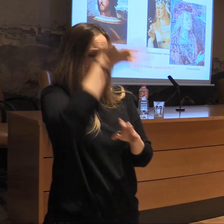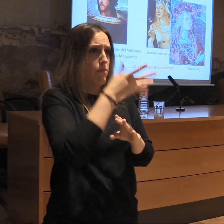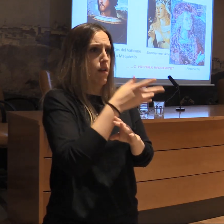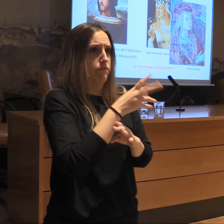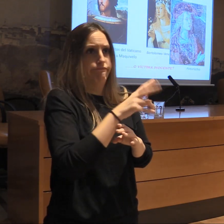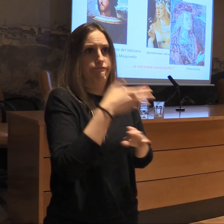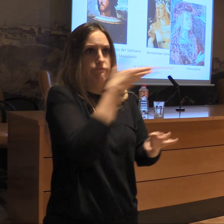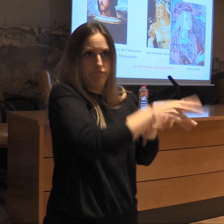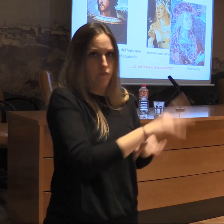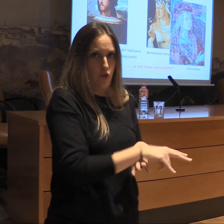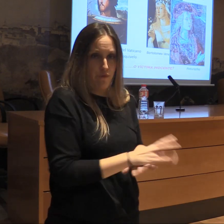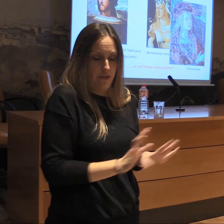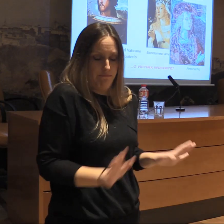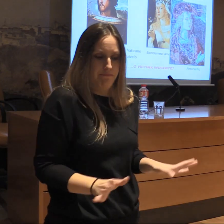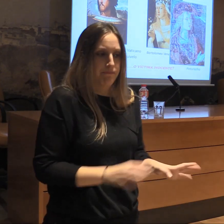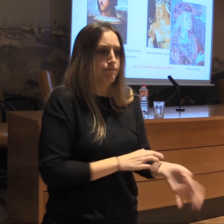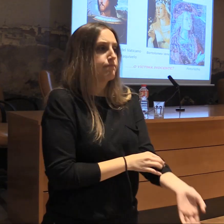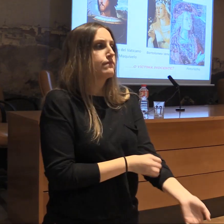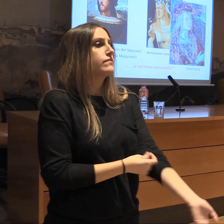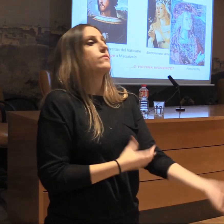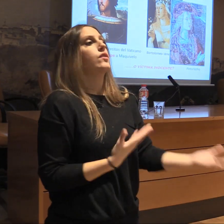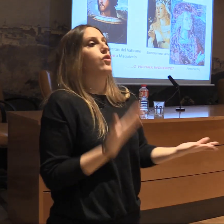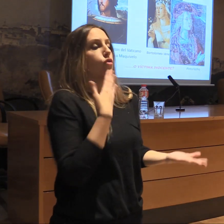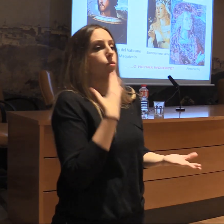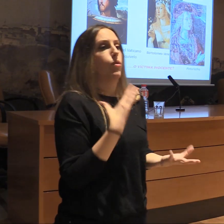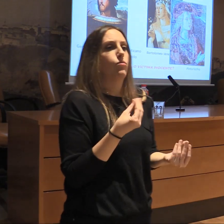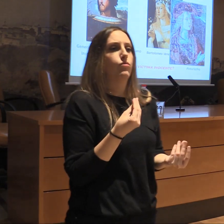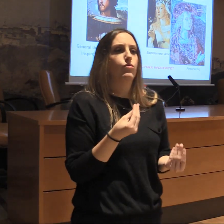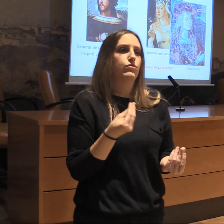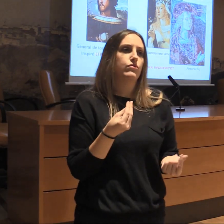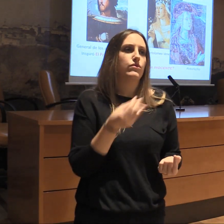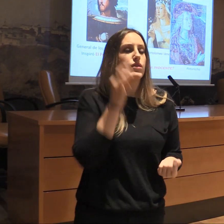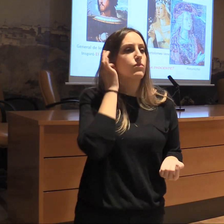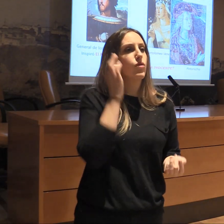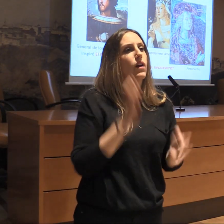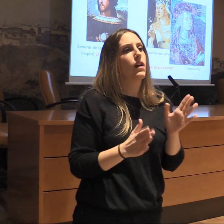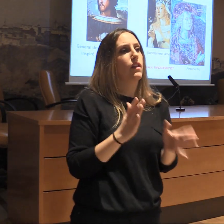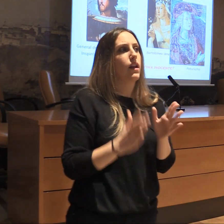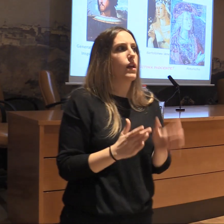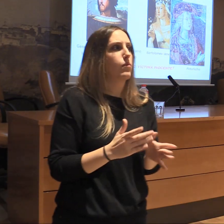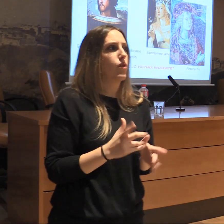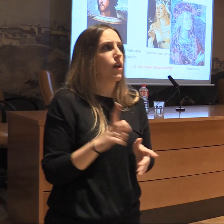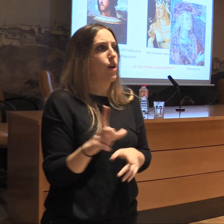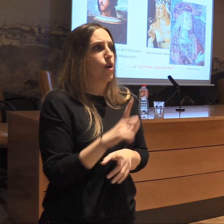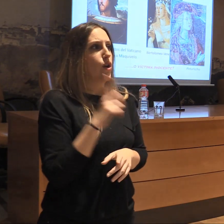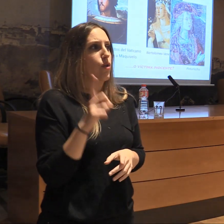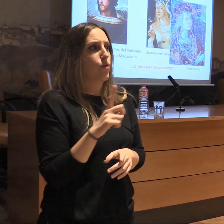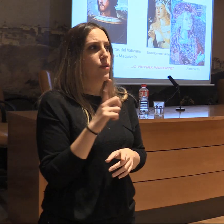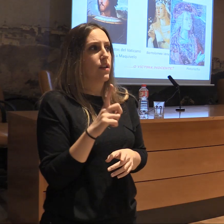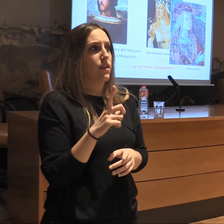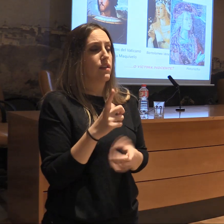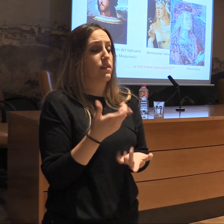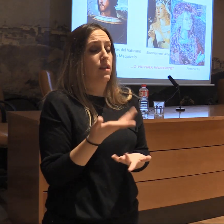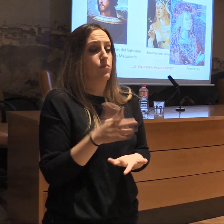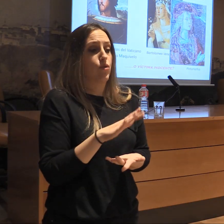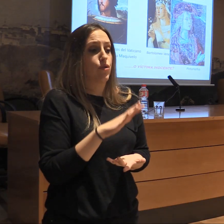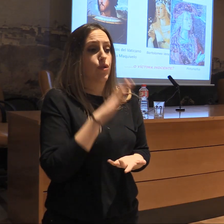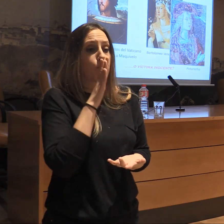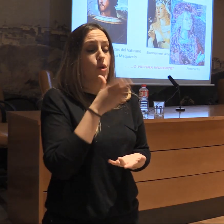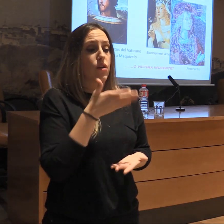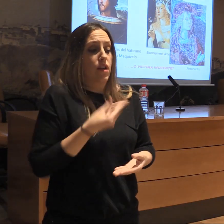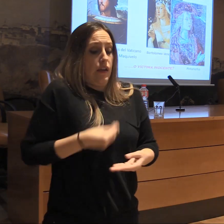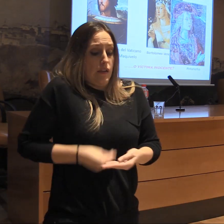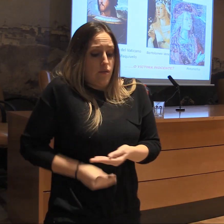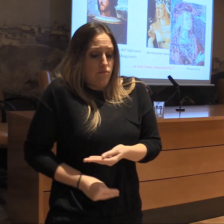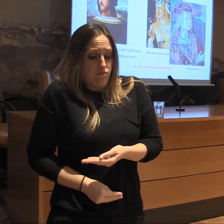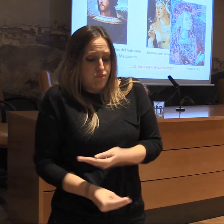Y bueno, como muchísimas otras mujeres de la época y hasta épocas muy, muy recientes, Lucrecia murió de un mal parto